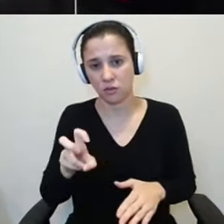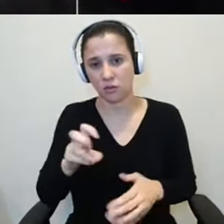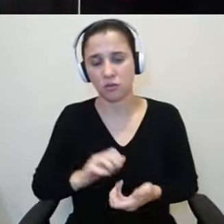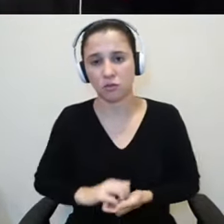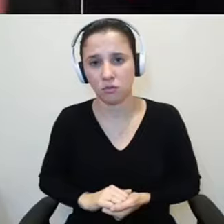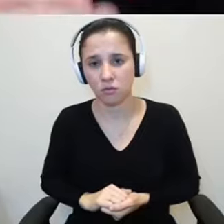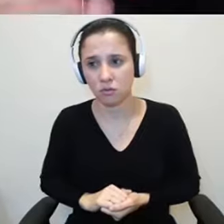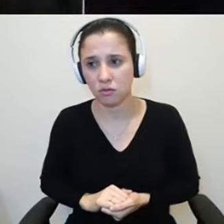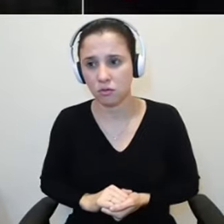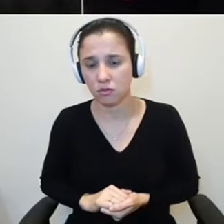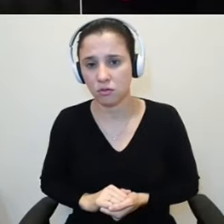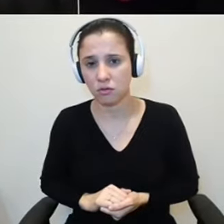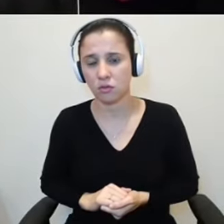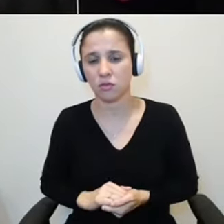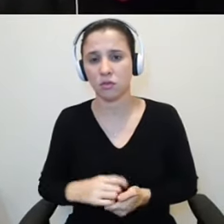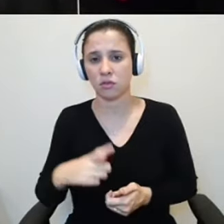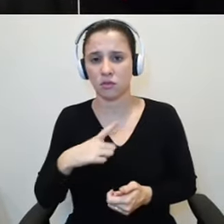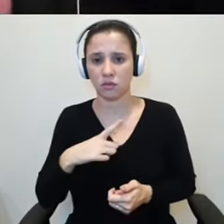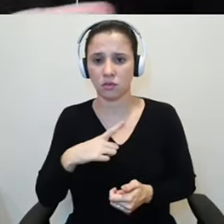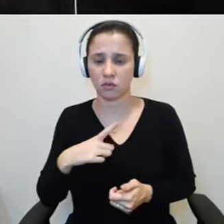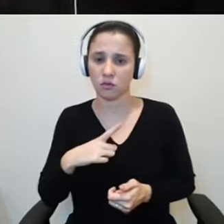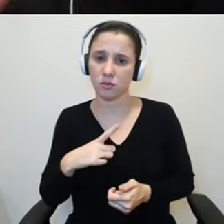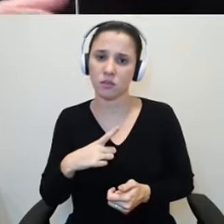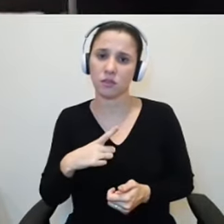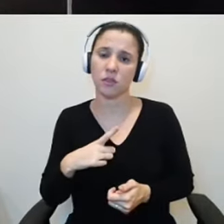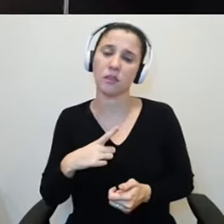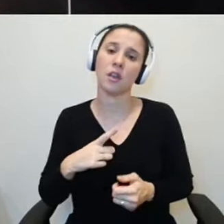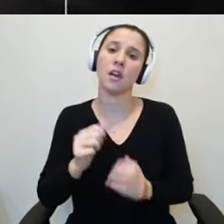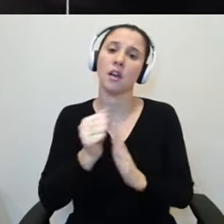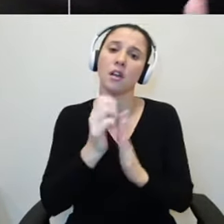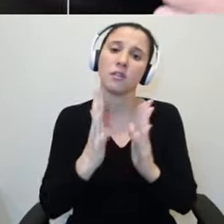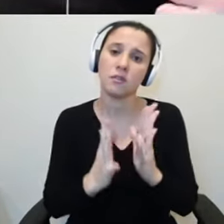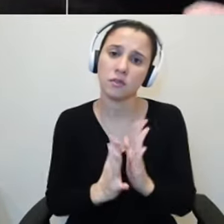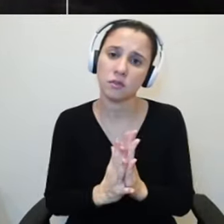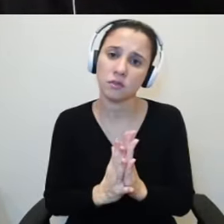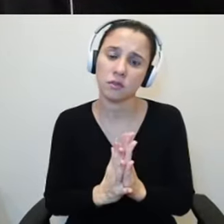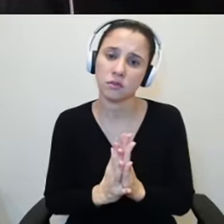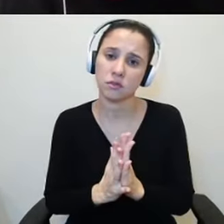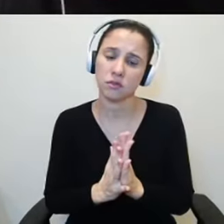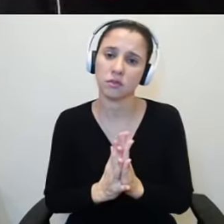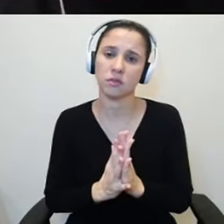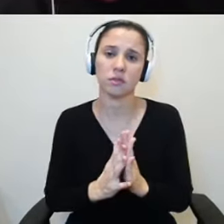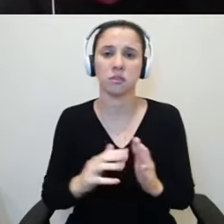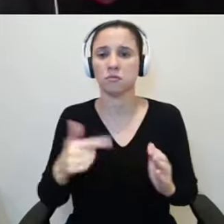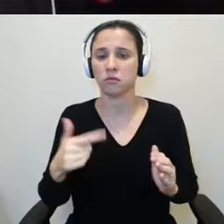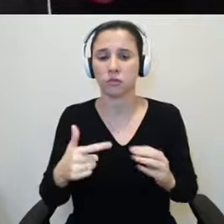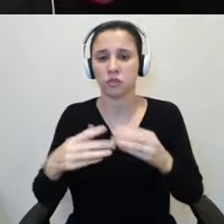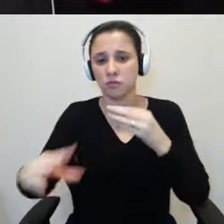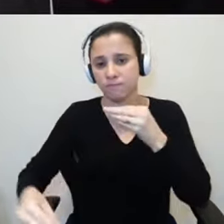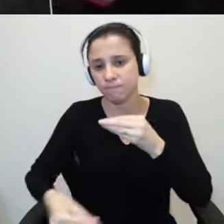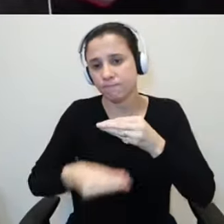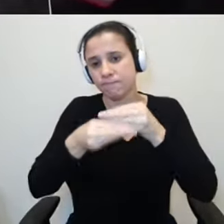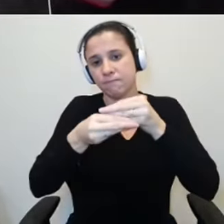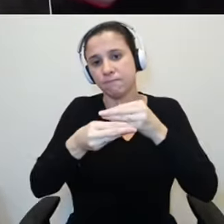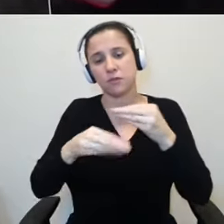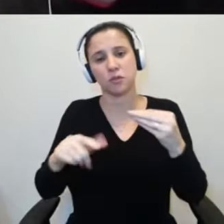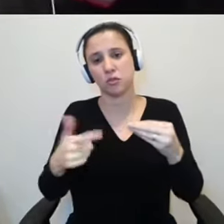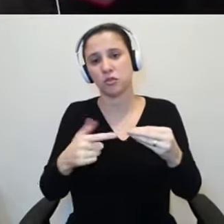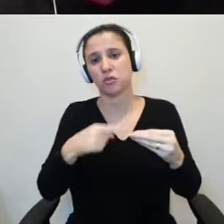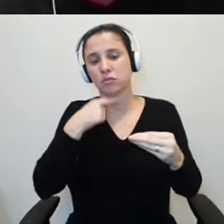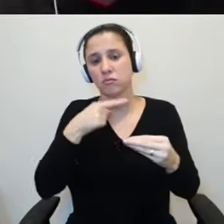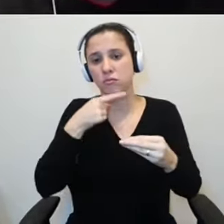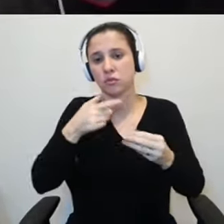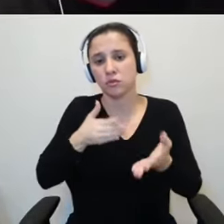complementares. As atividades complementares, elas não tinham nem a função de ter a questão da condução da